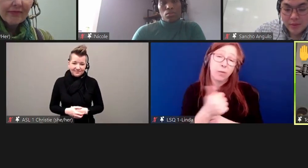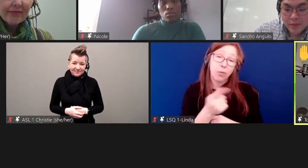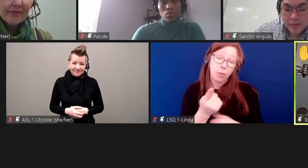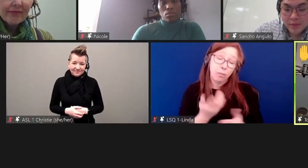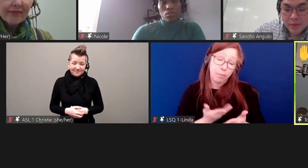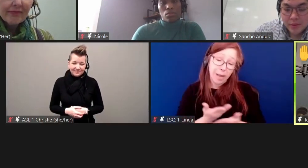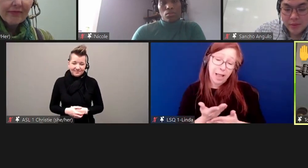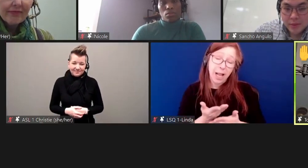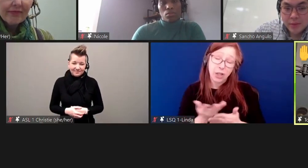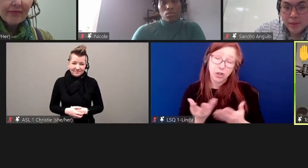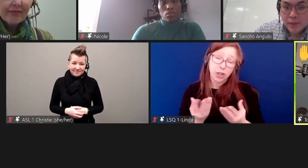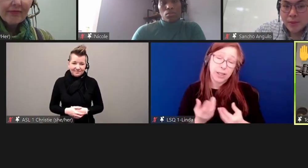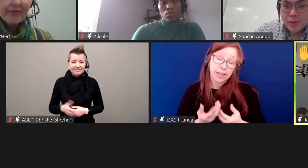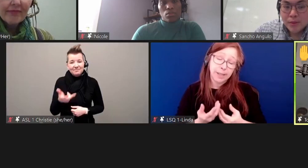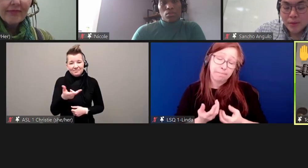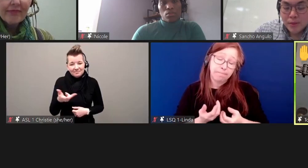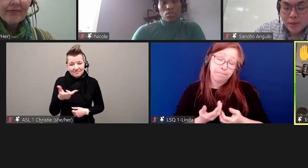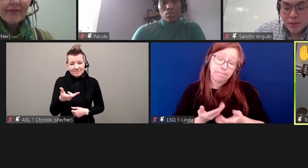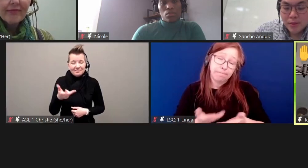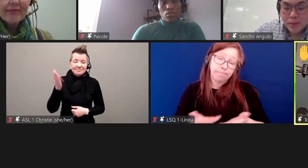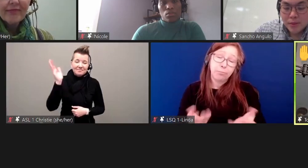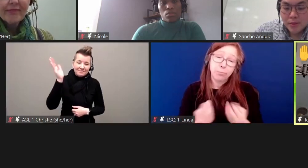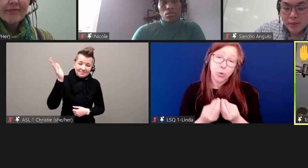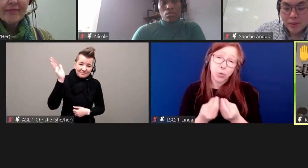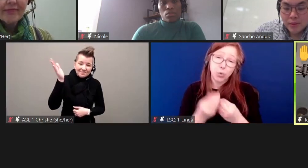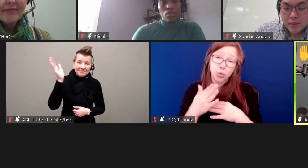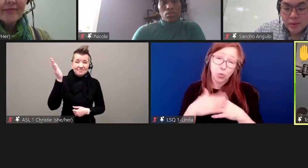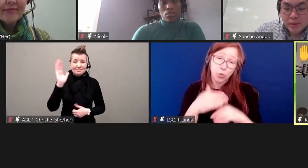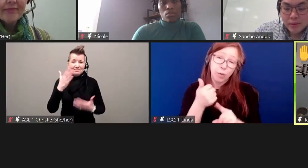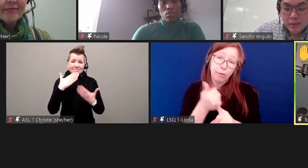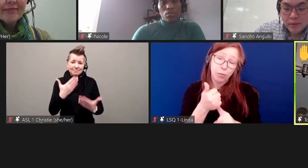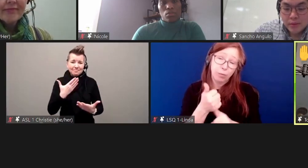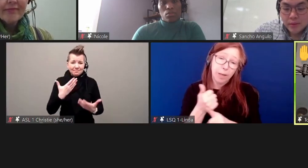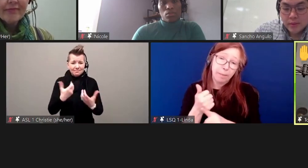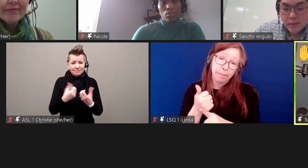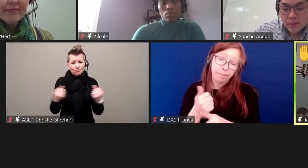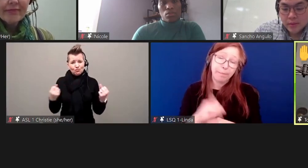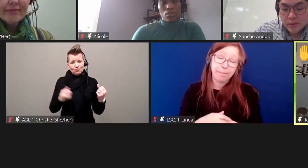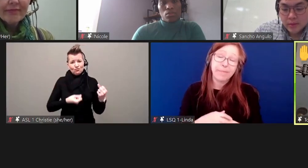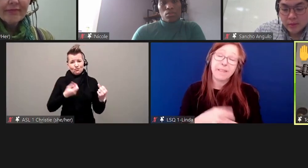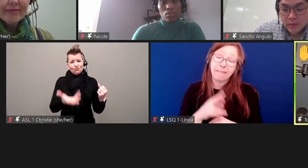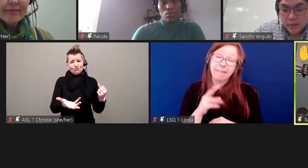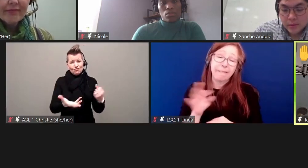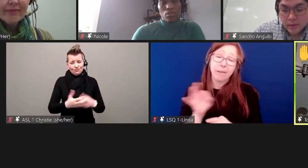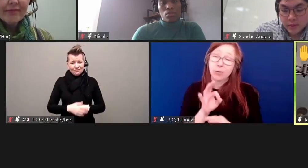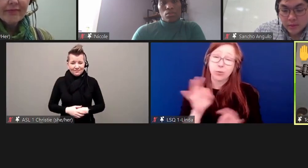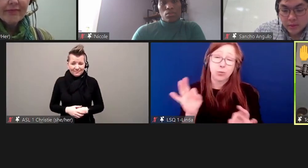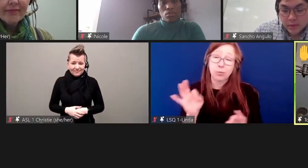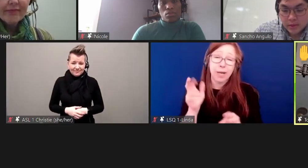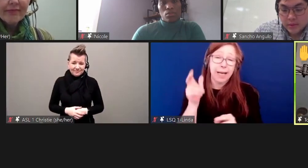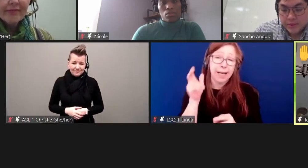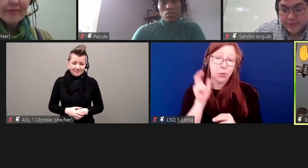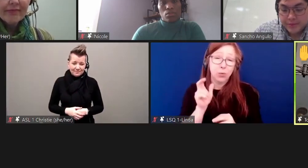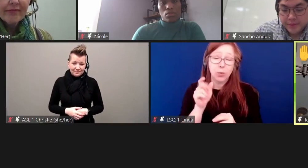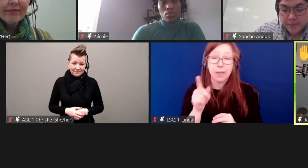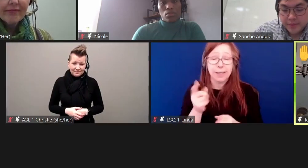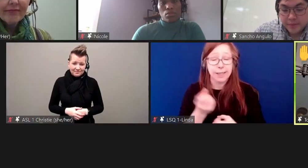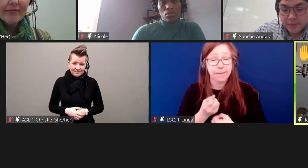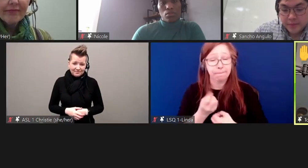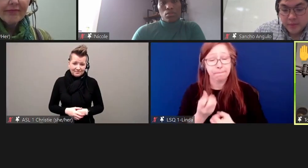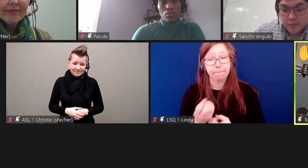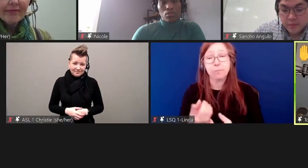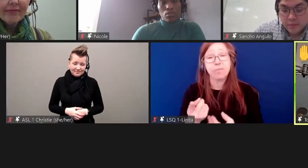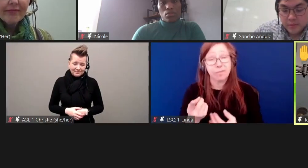vous-même. It's great to hear what you had to say about yourself. C'est formidable d'entendre ce que vous avez à dire. Ça fait preuve de beaucoup